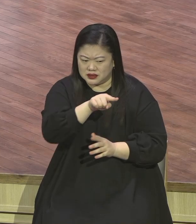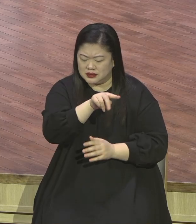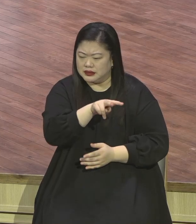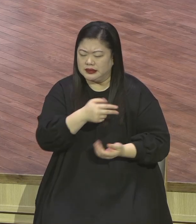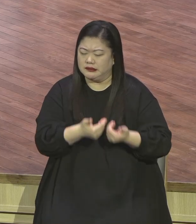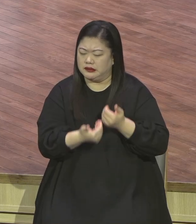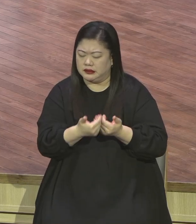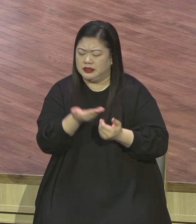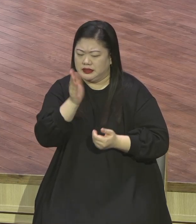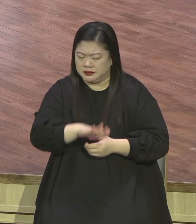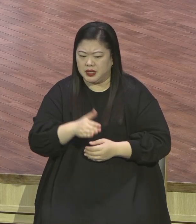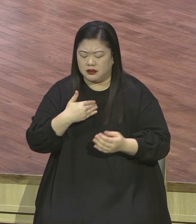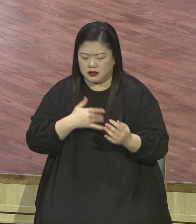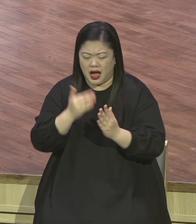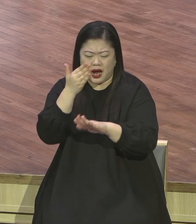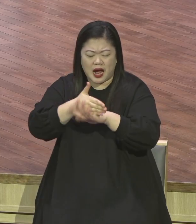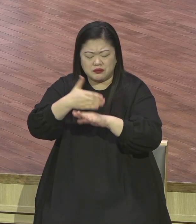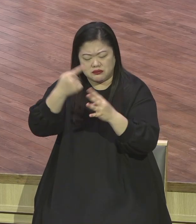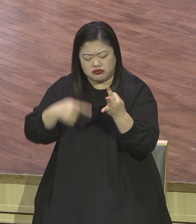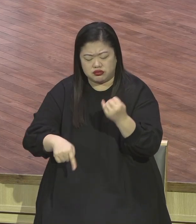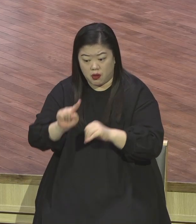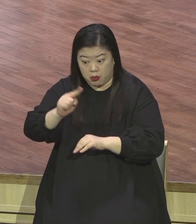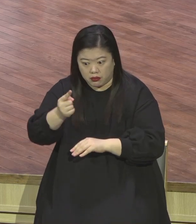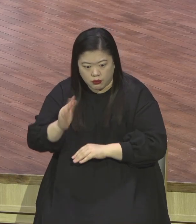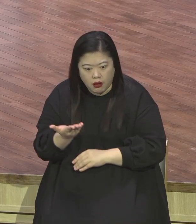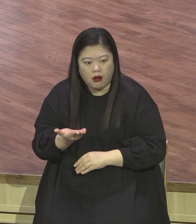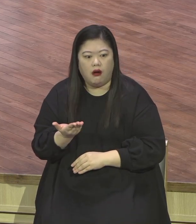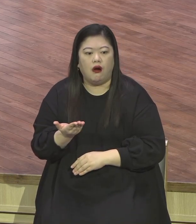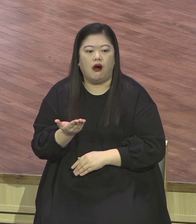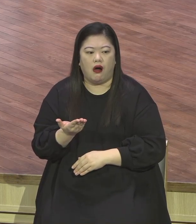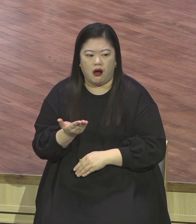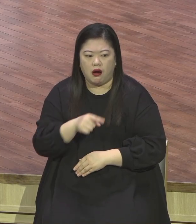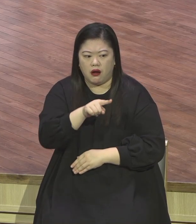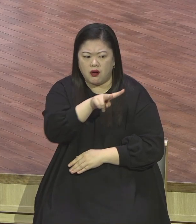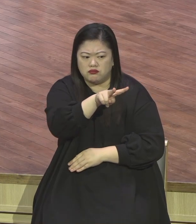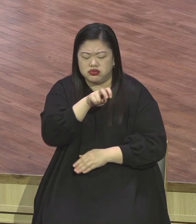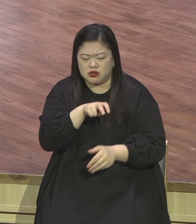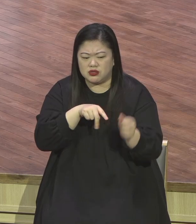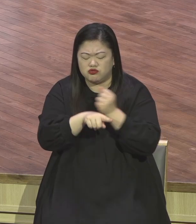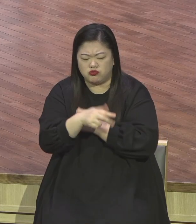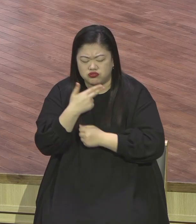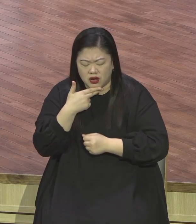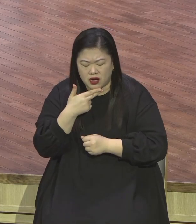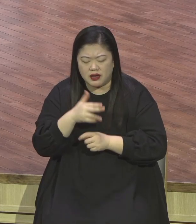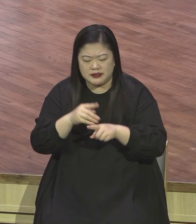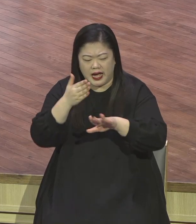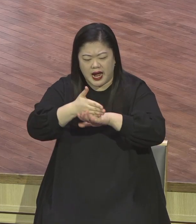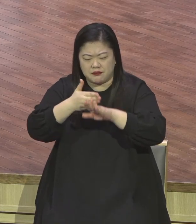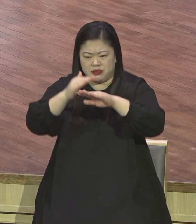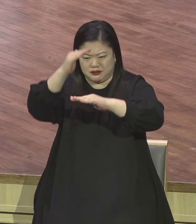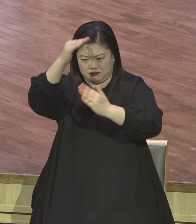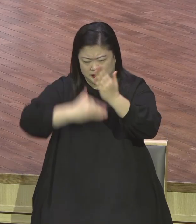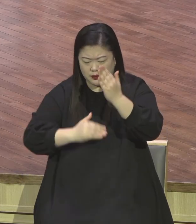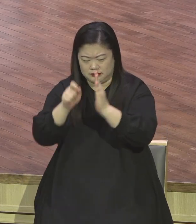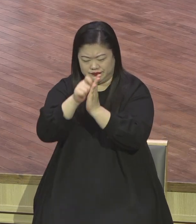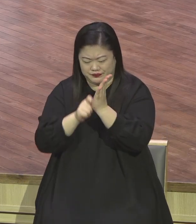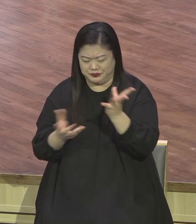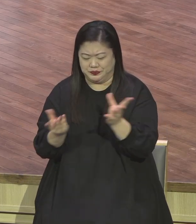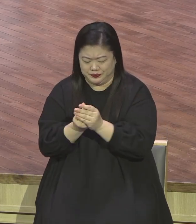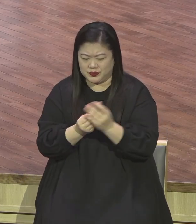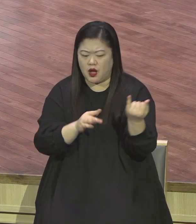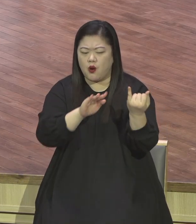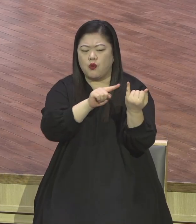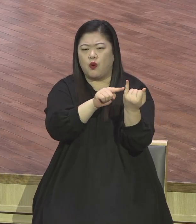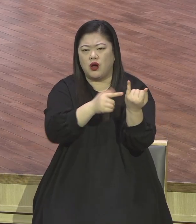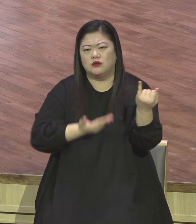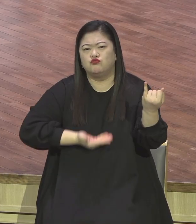미워했고 부담스러워했냐 그런데 이걸 서서 자기 느낌을 가지고